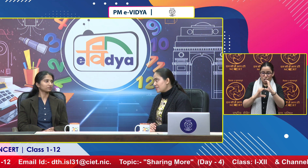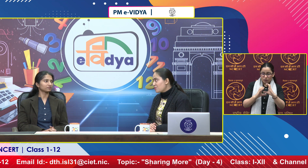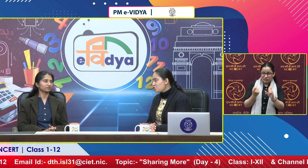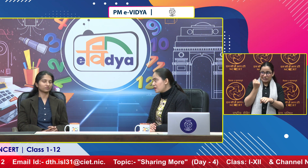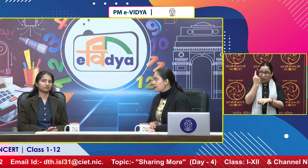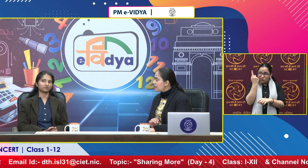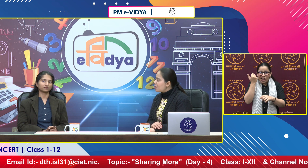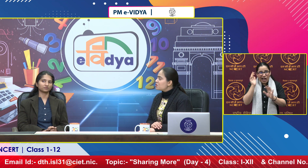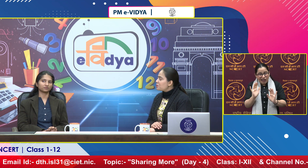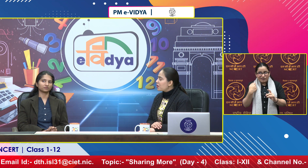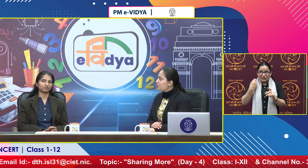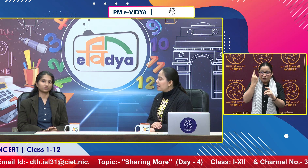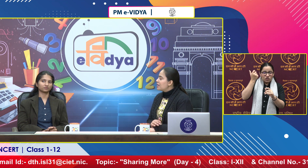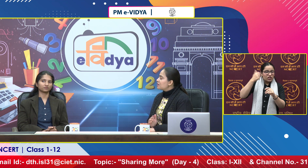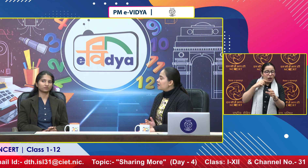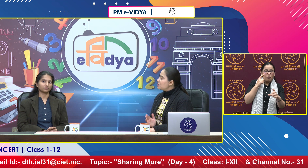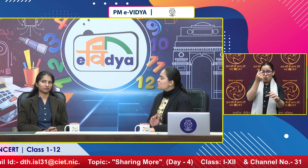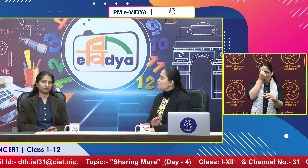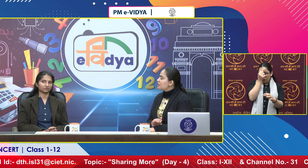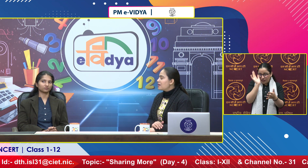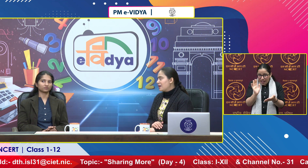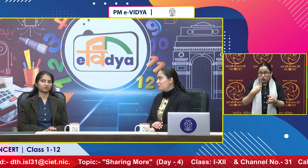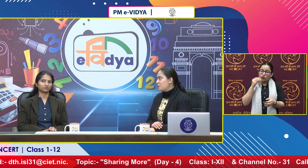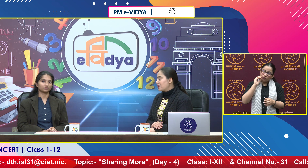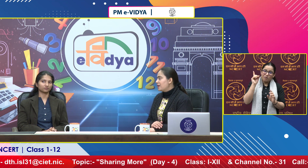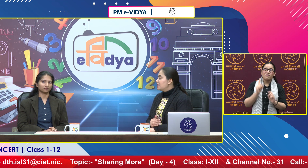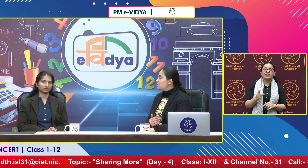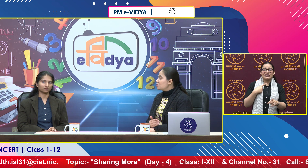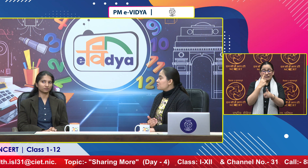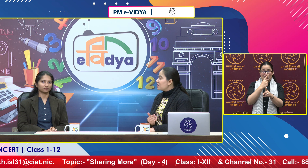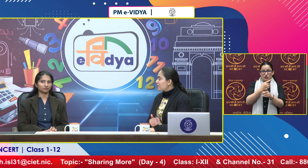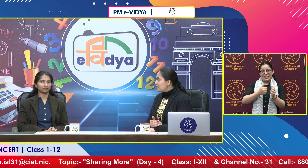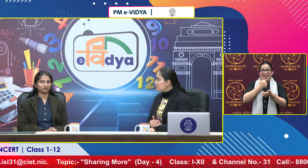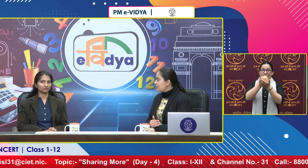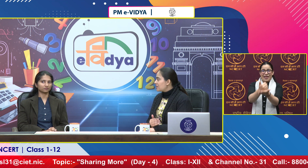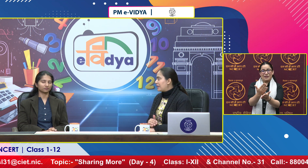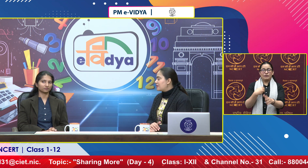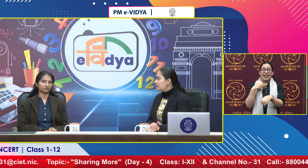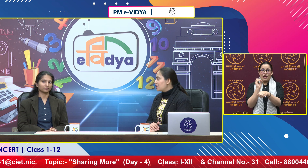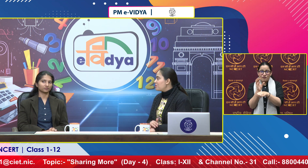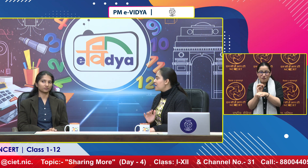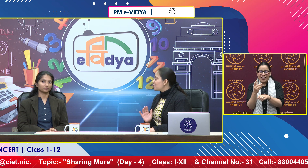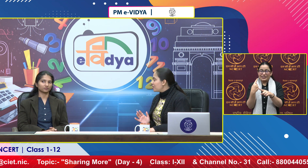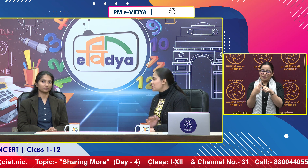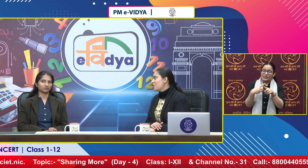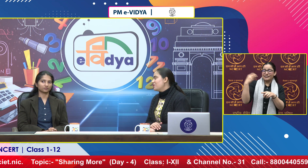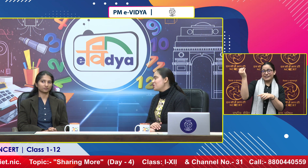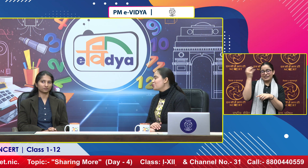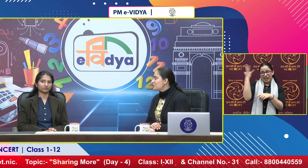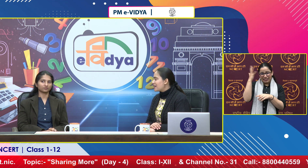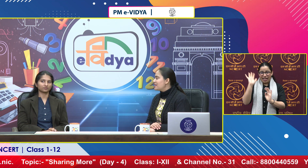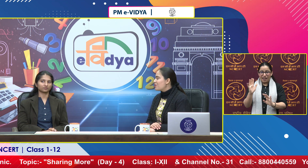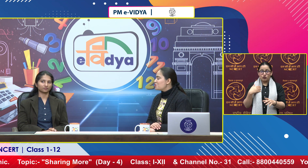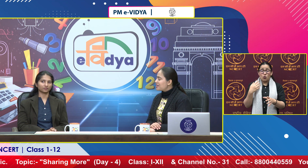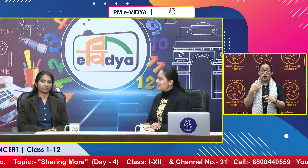आ रहा है, क्या समझ नहीं आ रहा है, कहाँ उसे प्रॉब्लम है, ताकि टीचर स्टूडेंट की हेल्प कर पाएँ। टीचर्स हमें एडवाइस भी देते हैं, डांटते भी हैं, तो इस